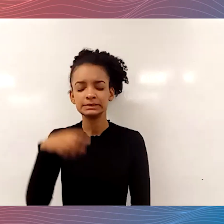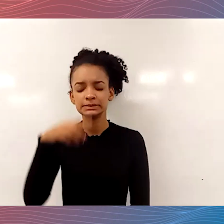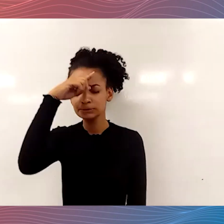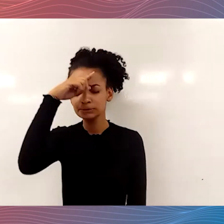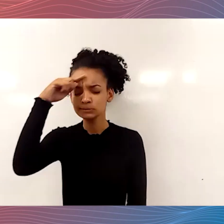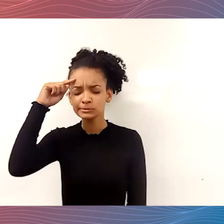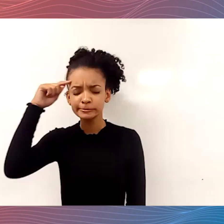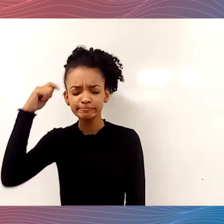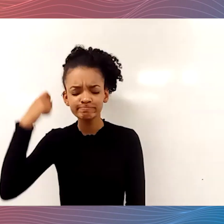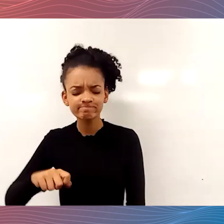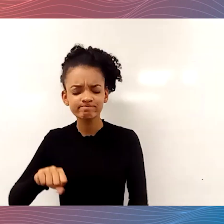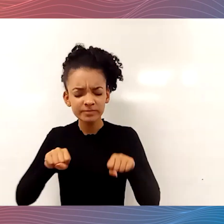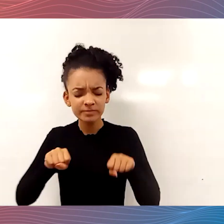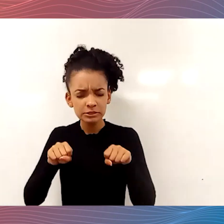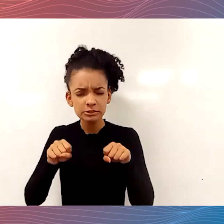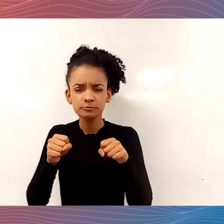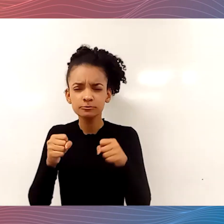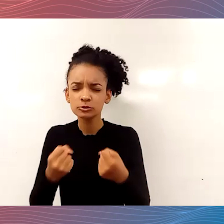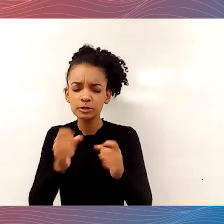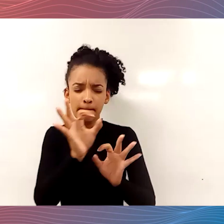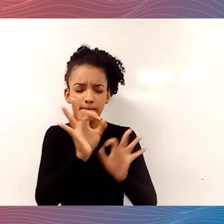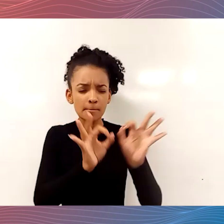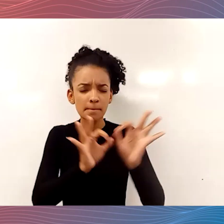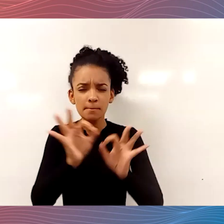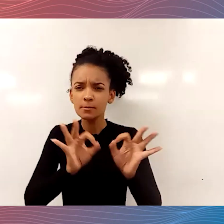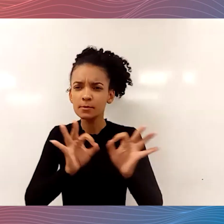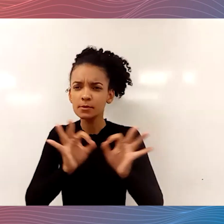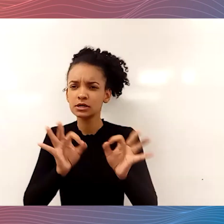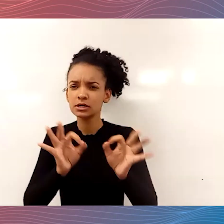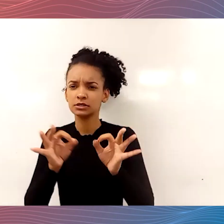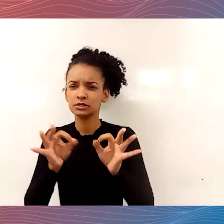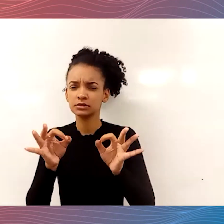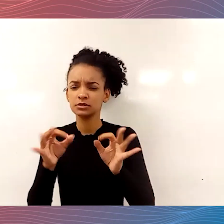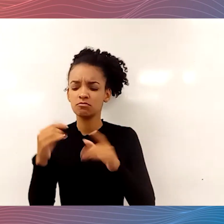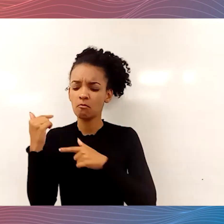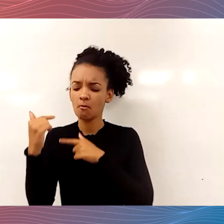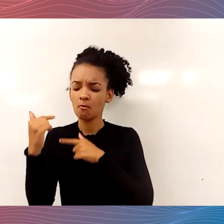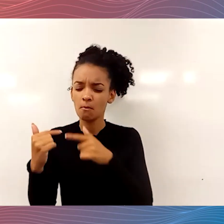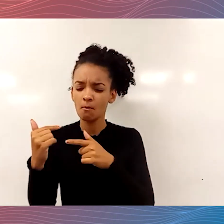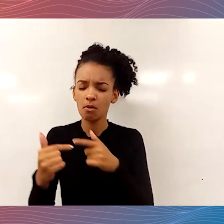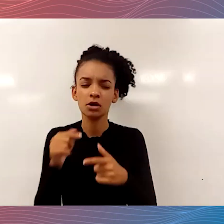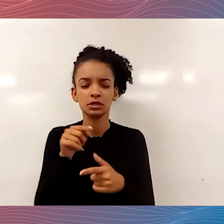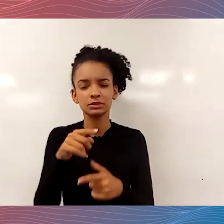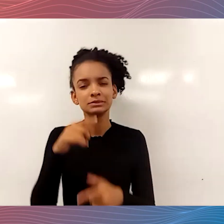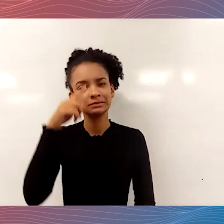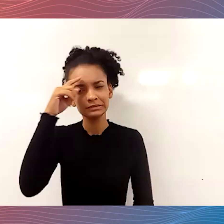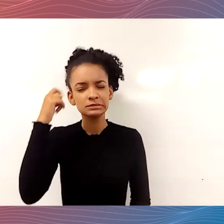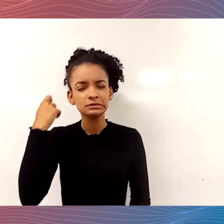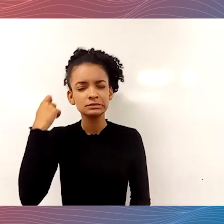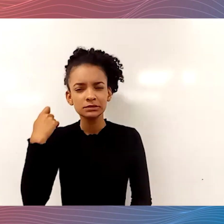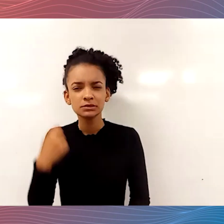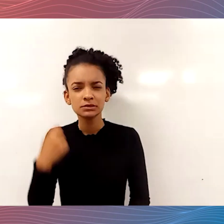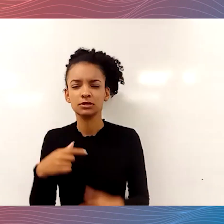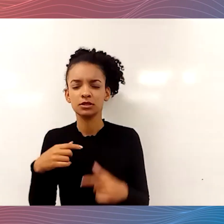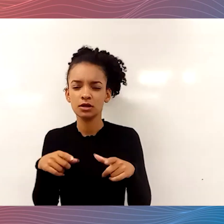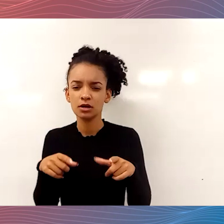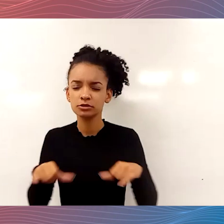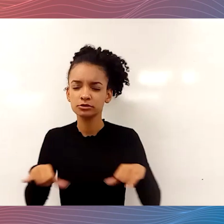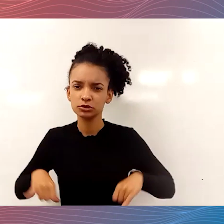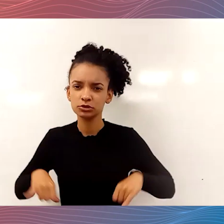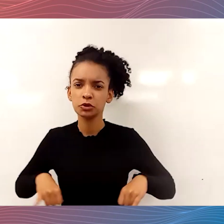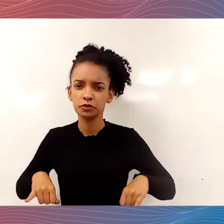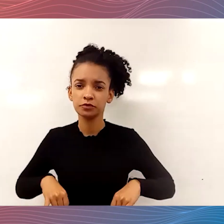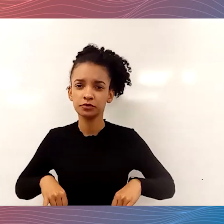anos, abriu frentes de obra. Aí ele conseguiu um grupo de cooperadores que cooperam com